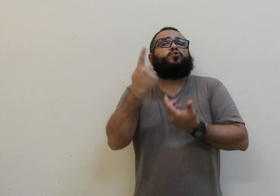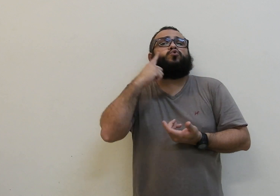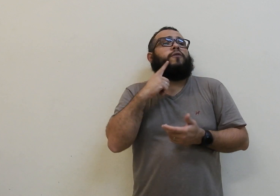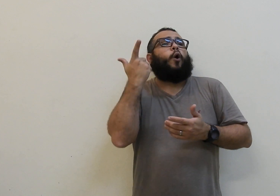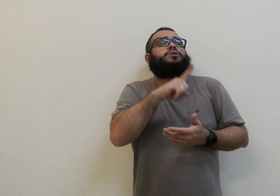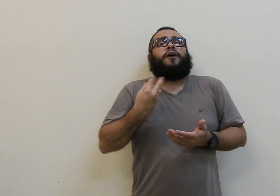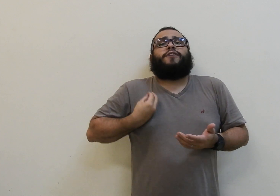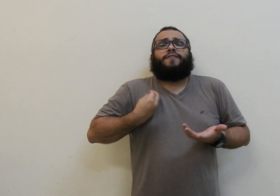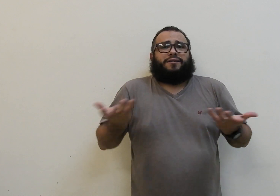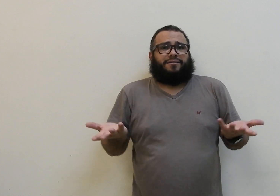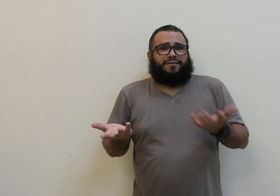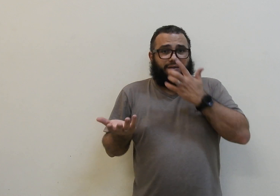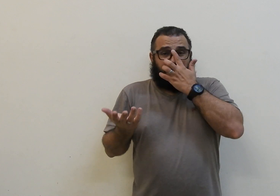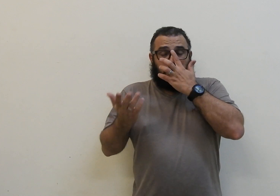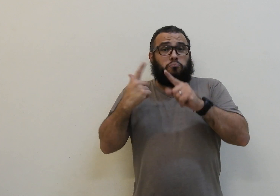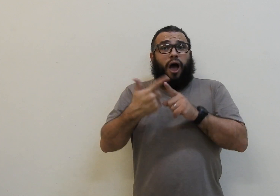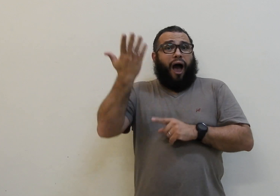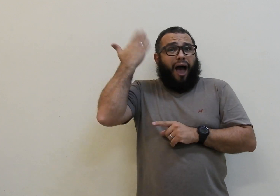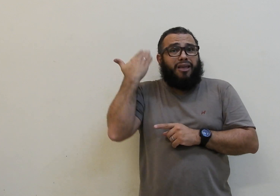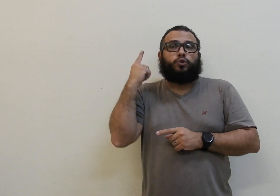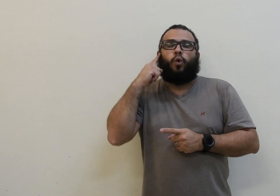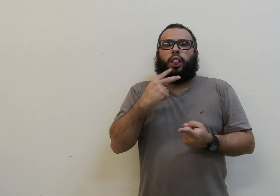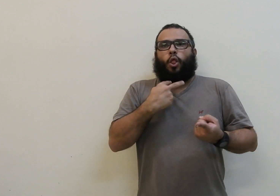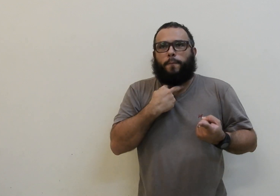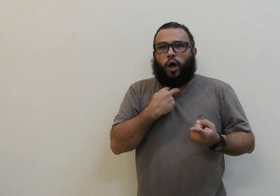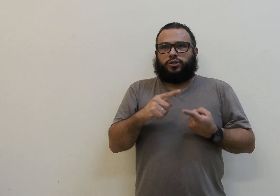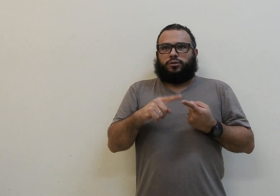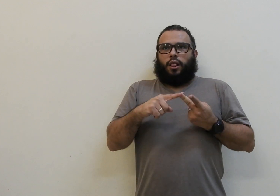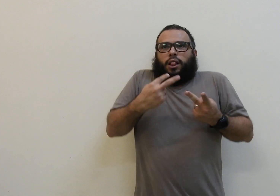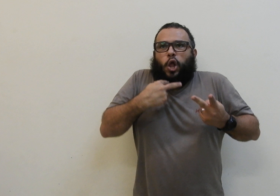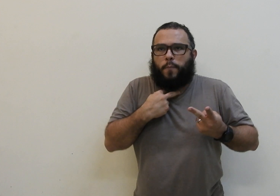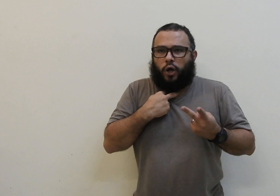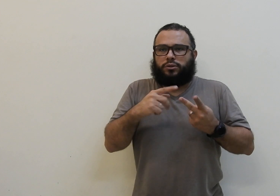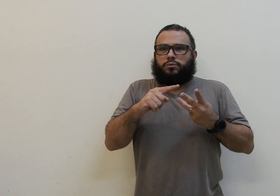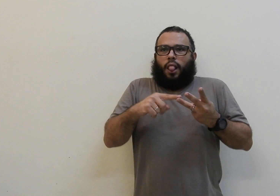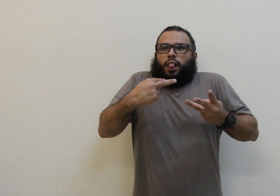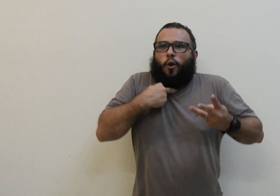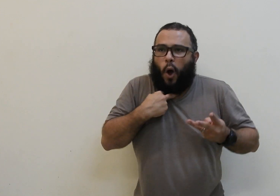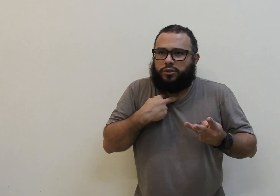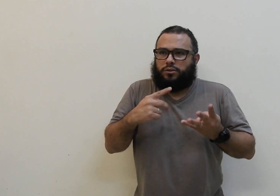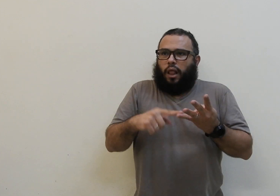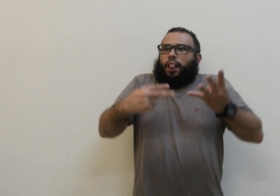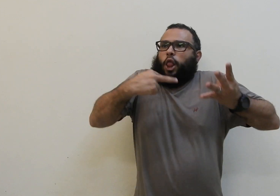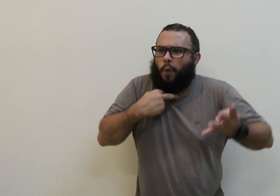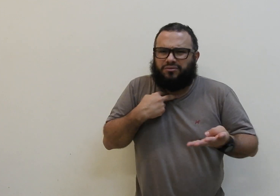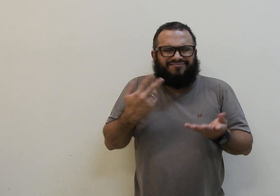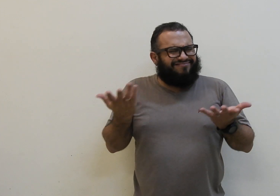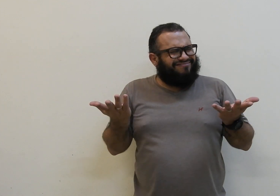Se hoje na lei não existisse, como é que nós surdos estaríamos na sociedade? Porque até